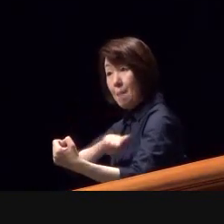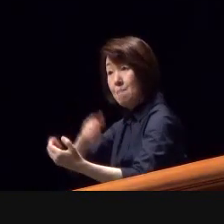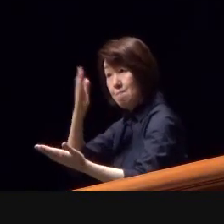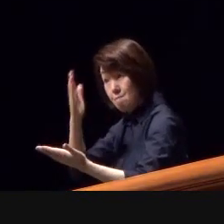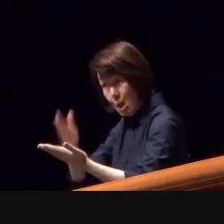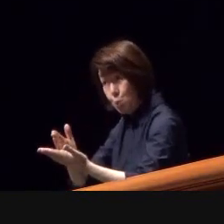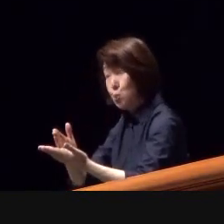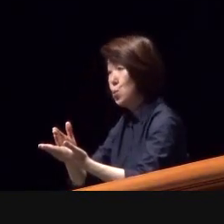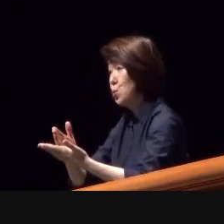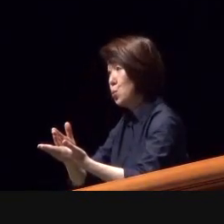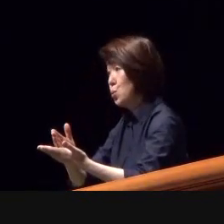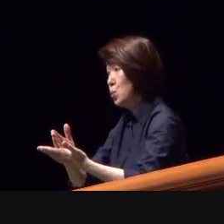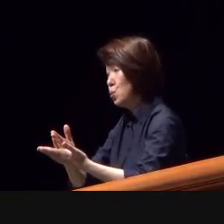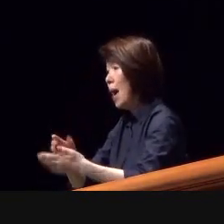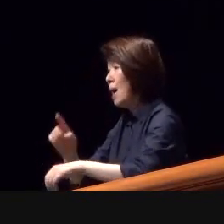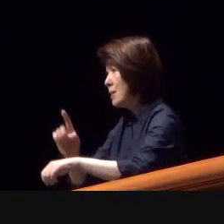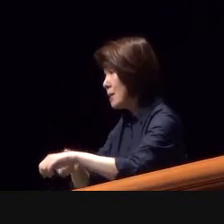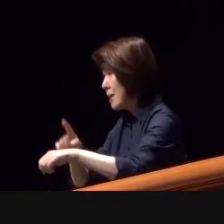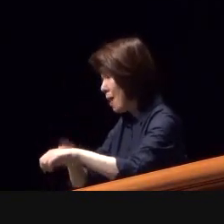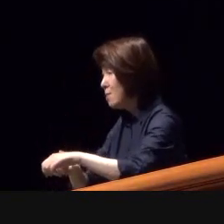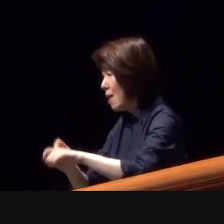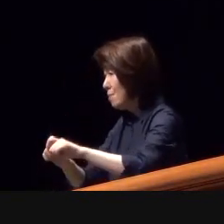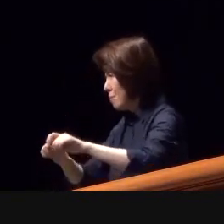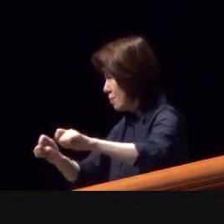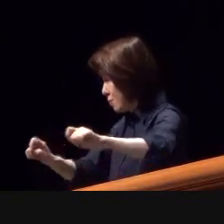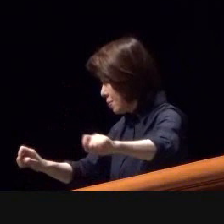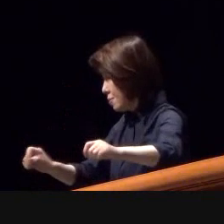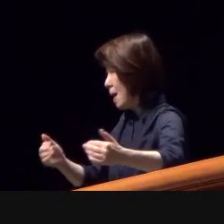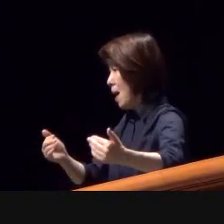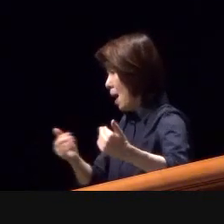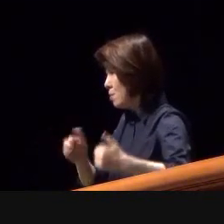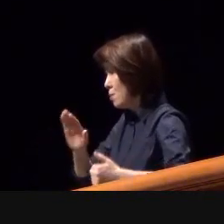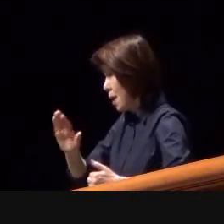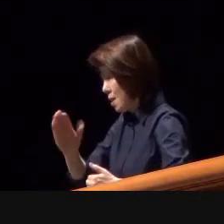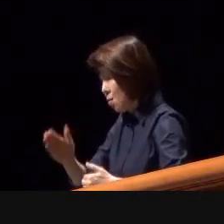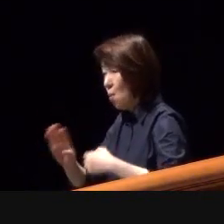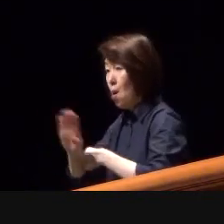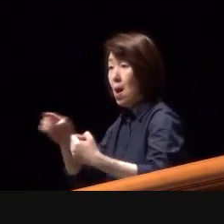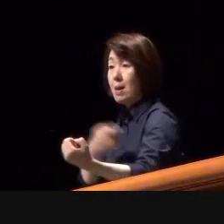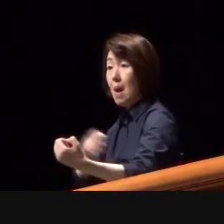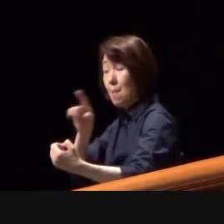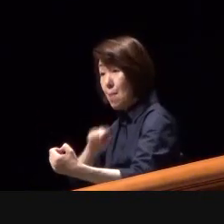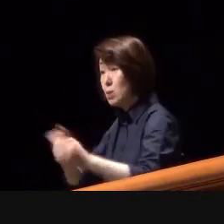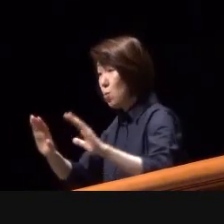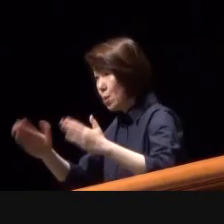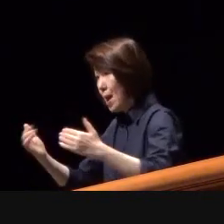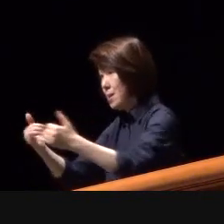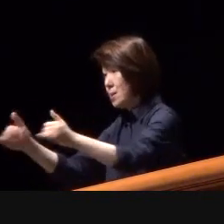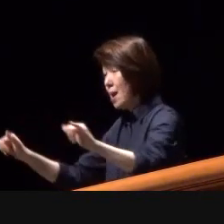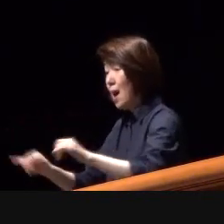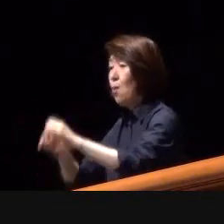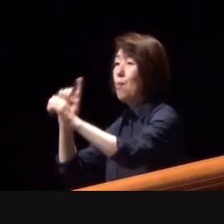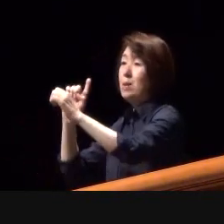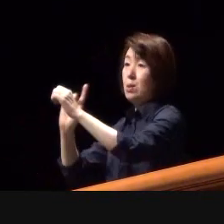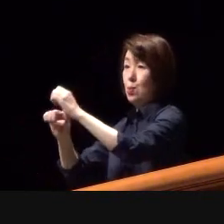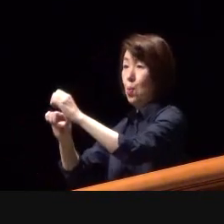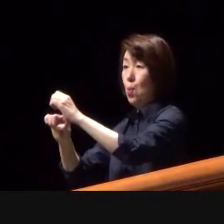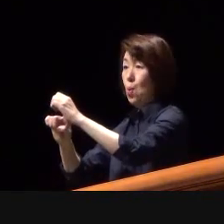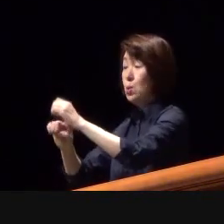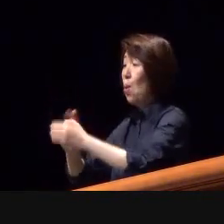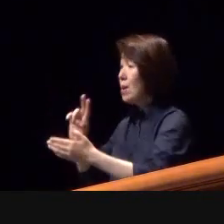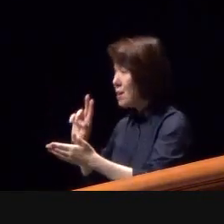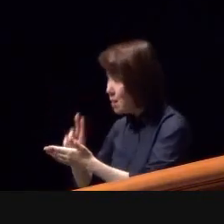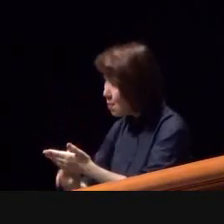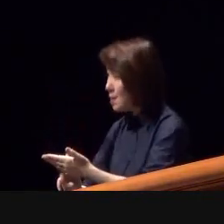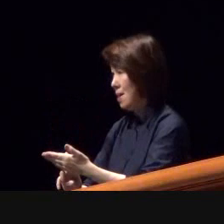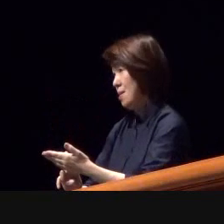ゼロ、少し時間はかかるけれども原発ゼロ、社会を目指そうと、私たちそう決めた